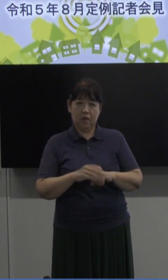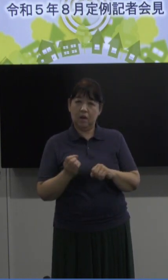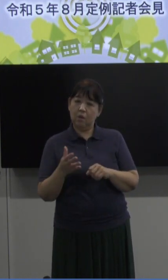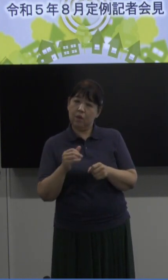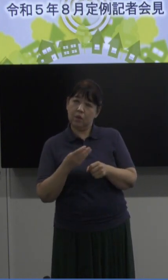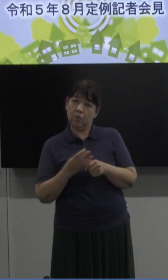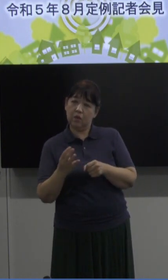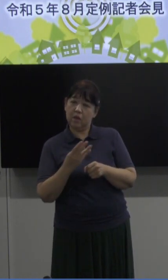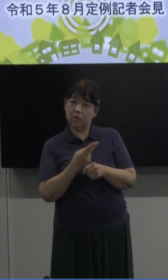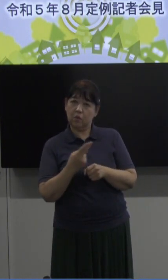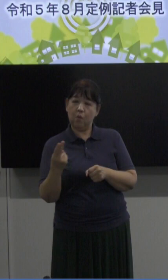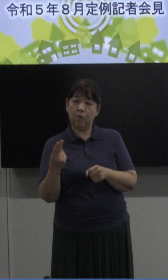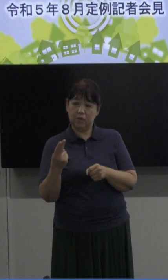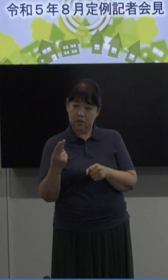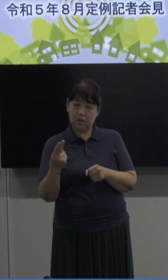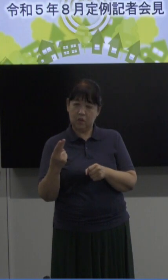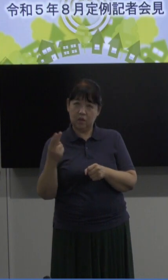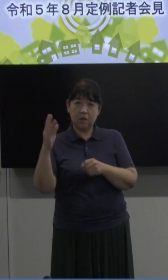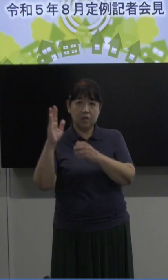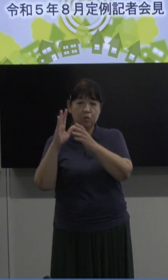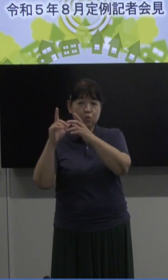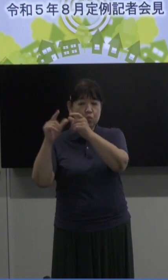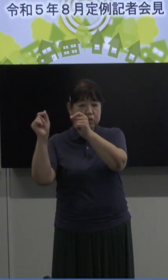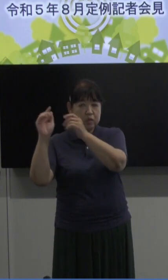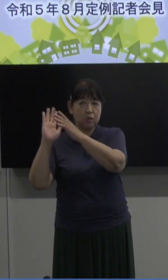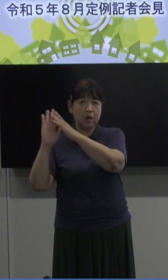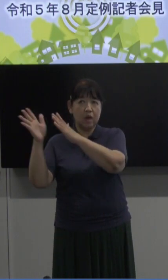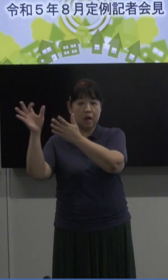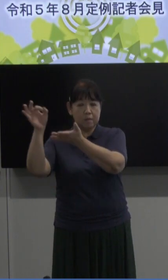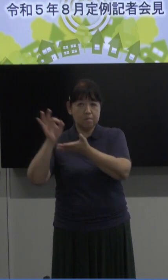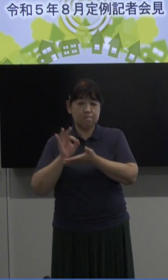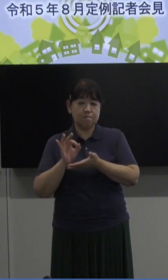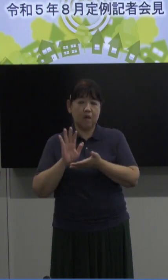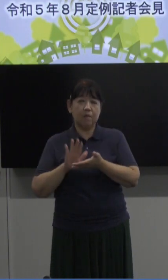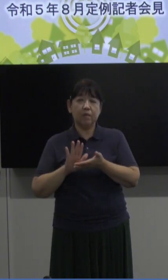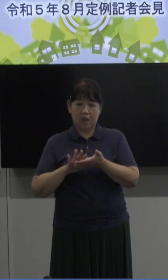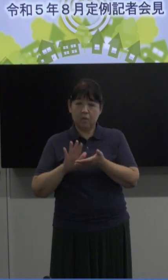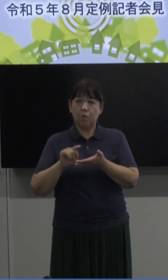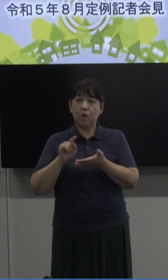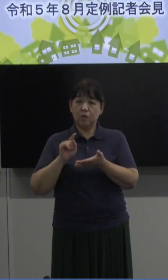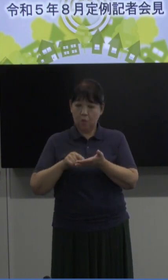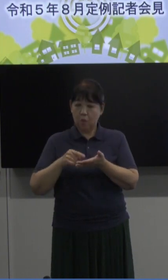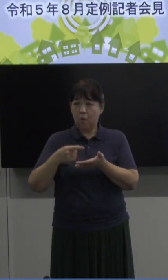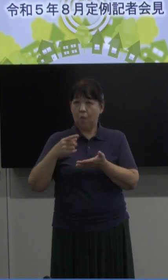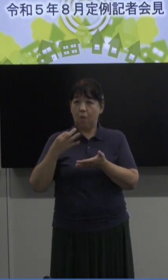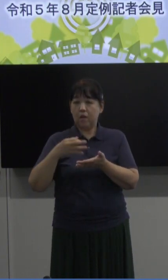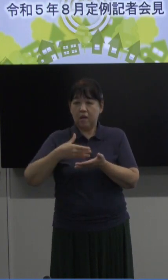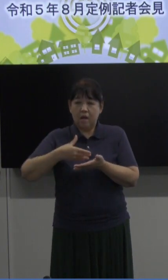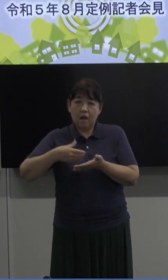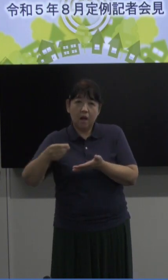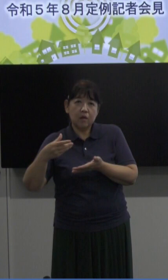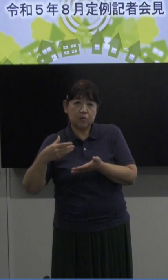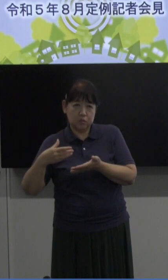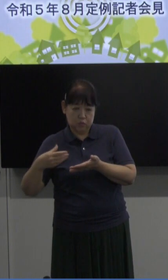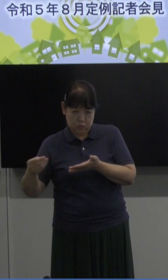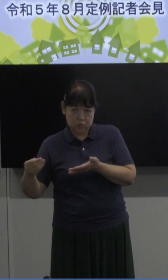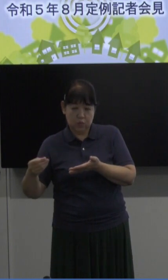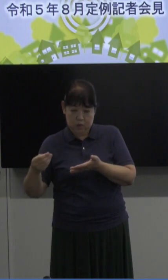ました国県の負担金等の清算に伴います返還金などを計上いたしたところでございます